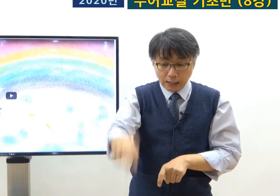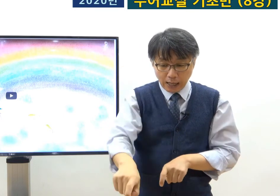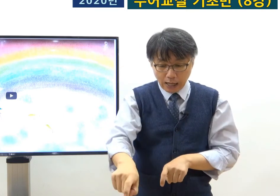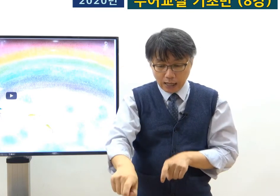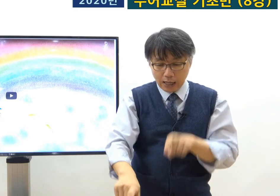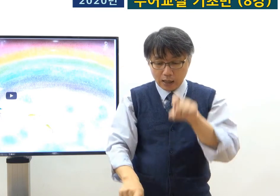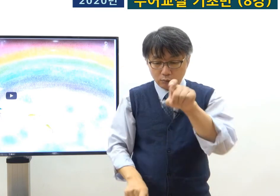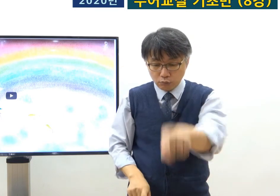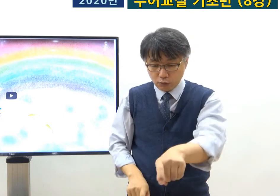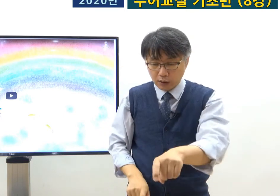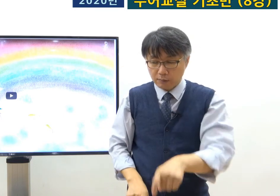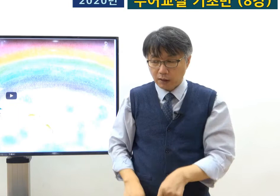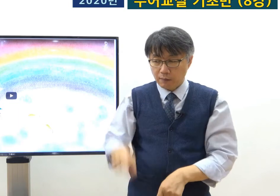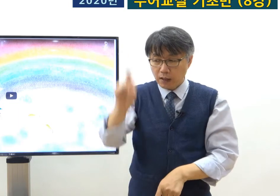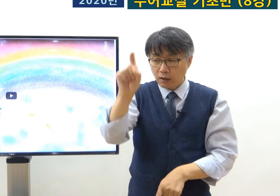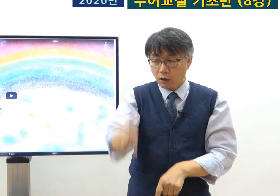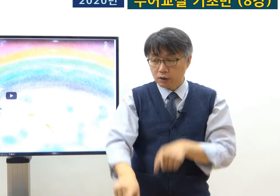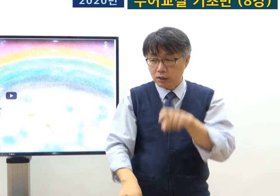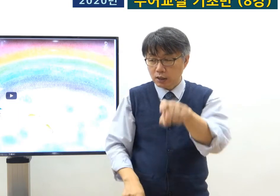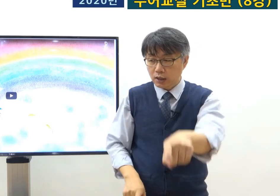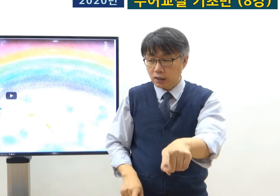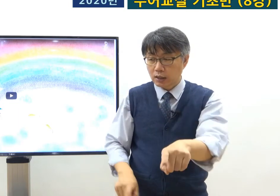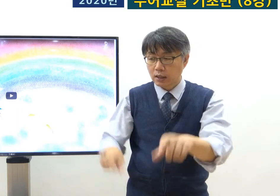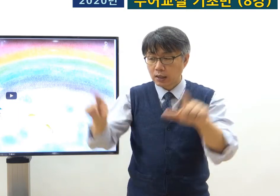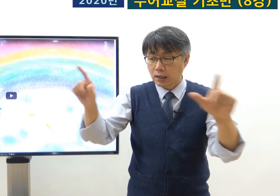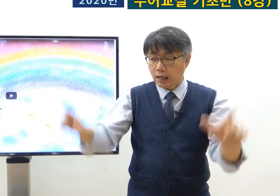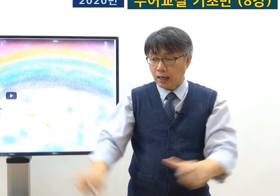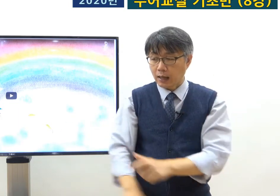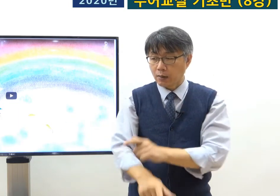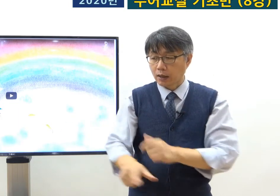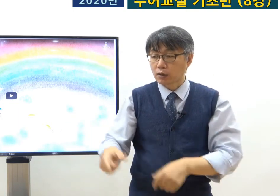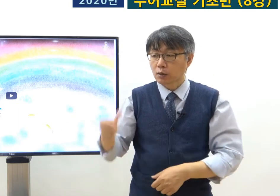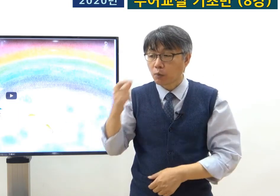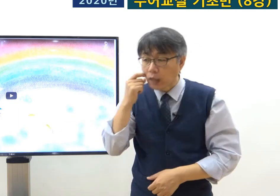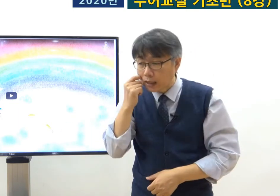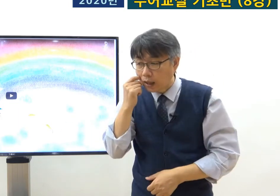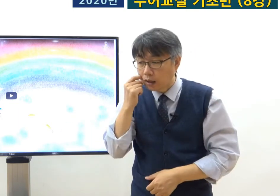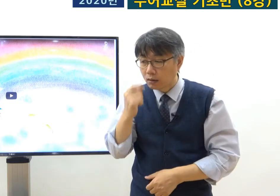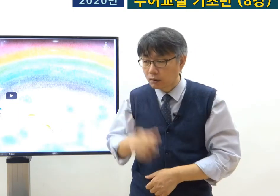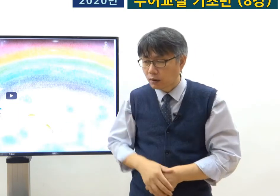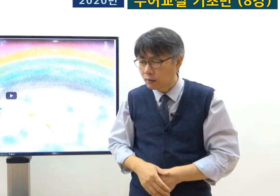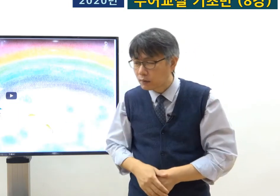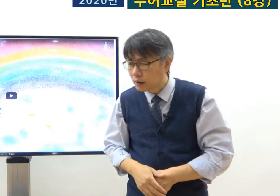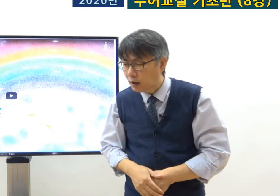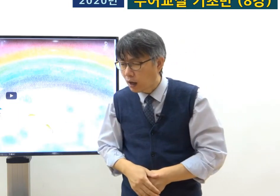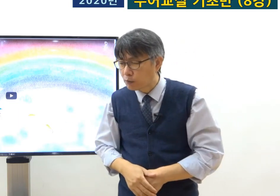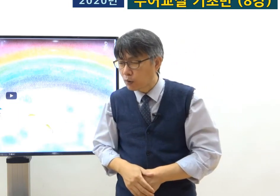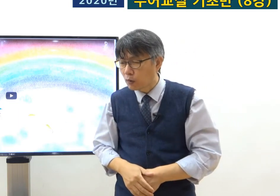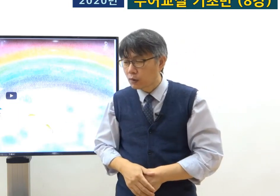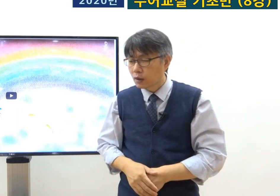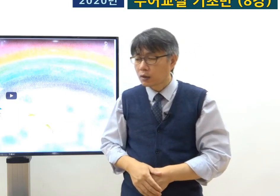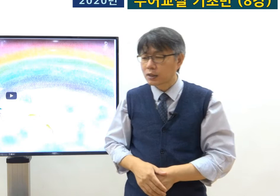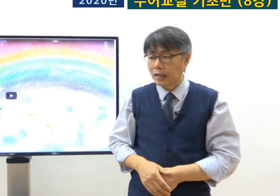하나, 둘 이렇게 합니다. 걷지 못한. 아무도 걷지 않는